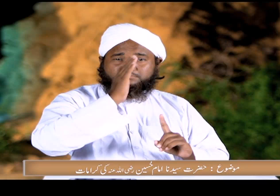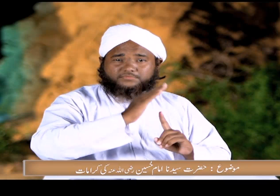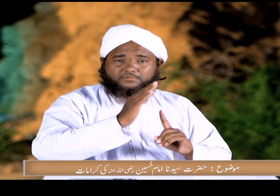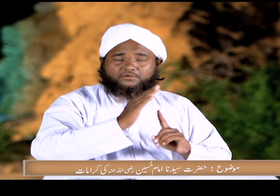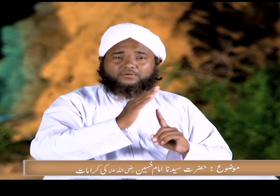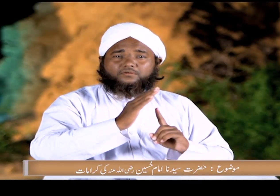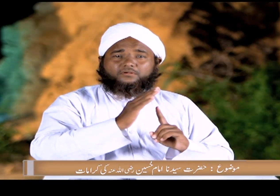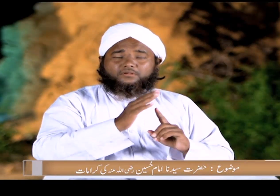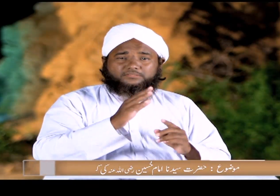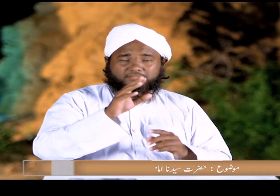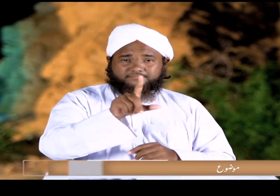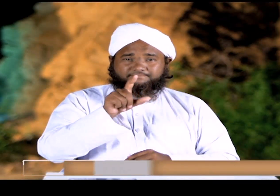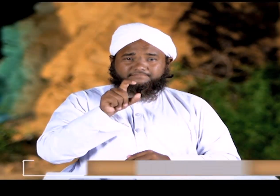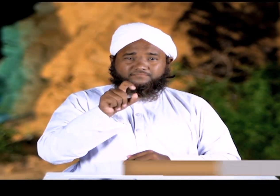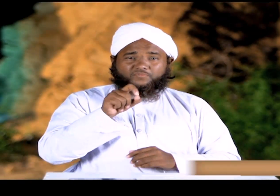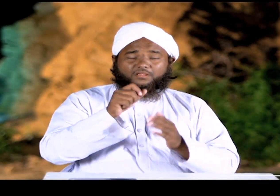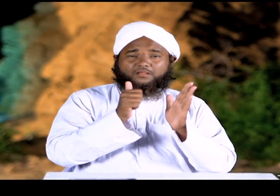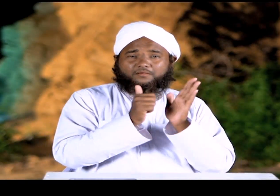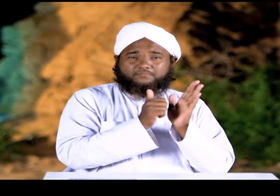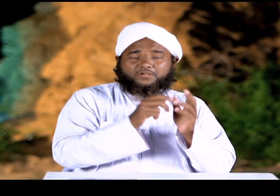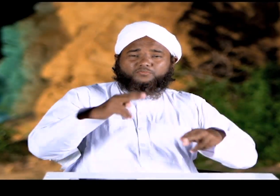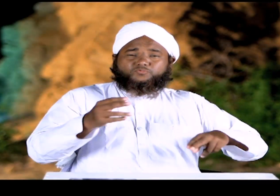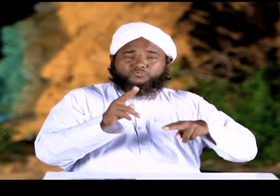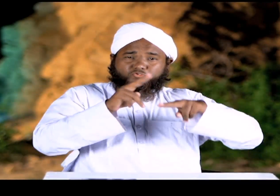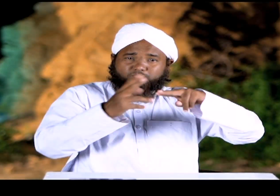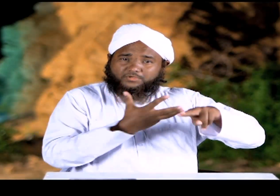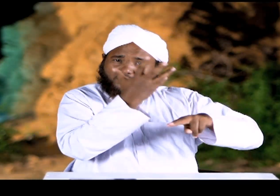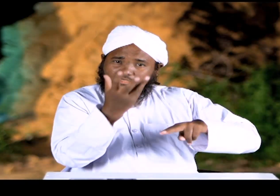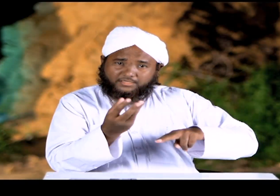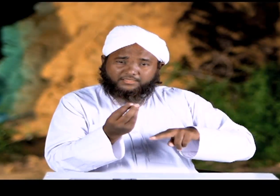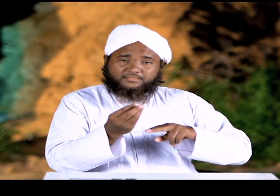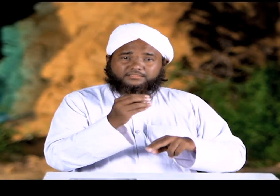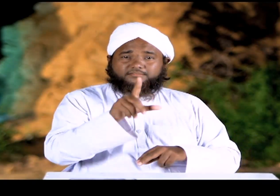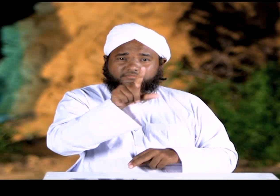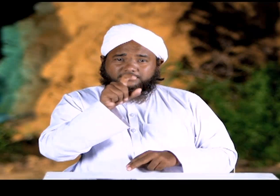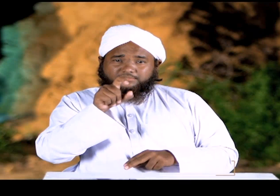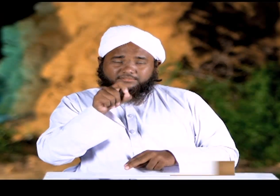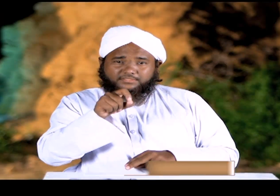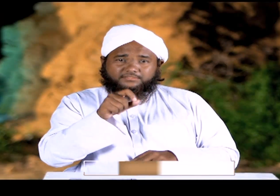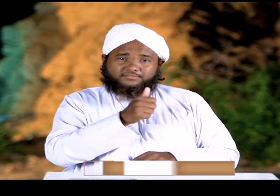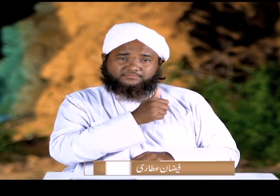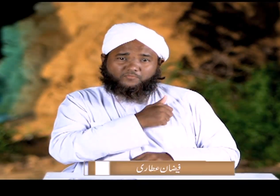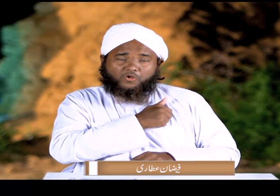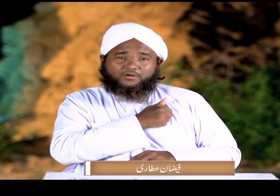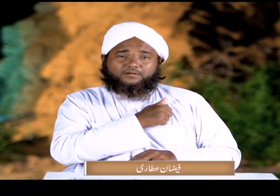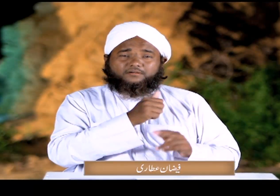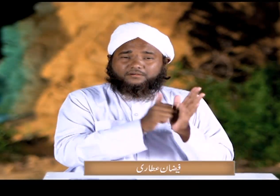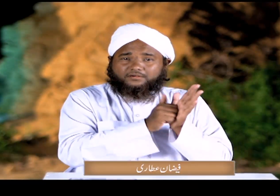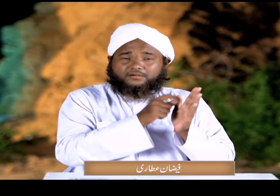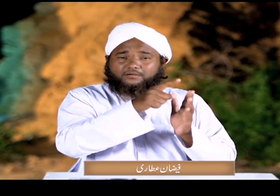عنہ یوم عاشوراء یعنی بروز جمعۃ المبارک 10 محرم الحرام 61 سنہ ہجری کو